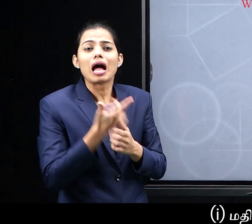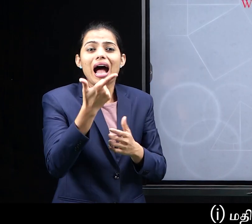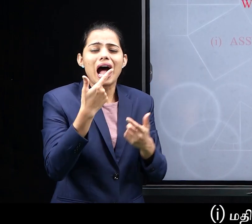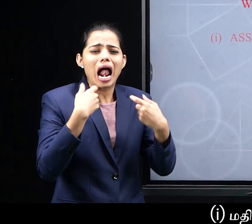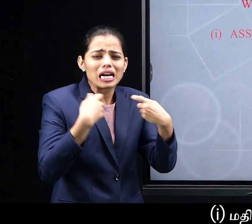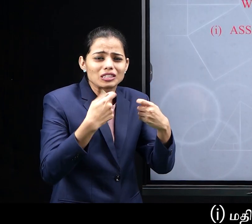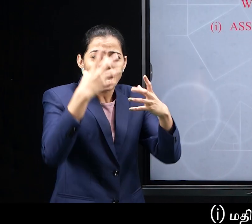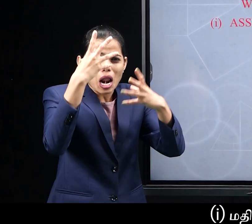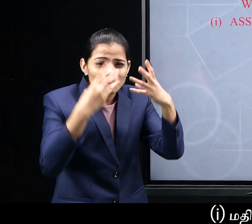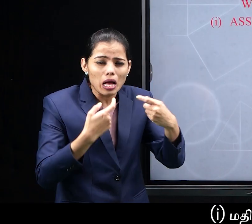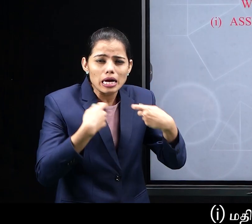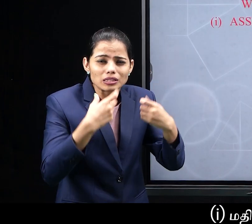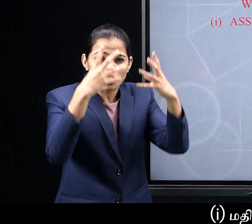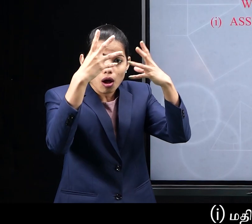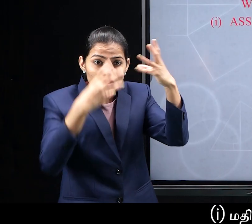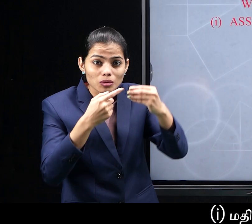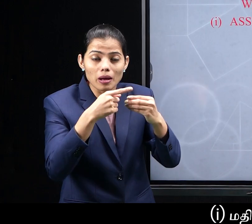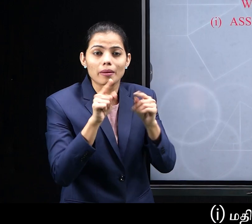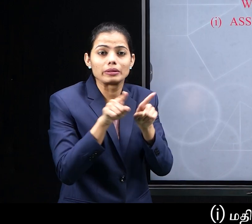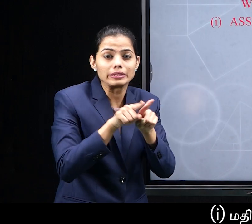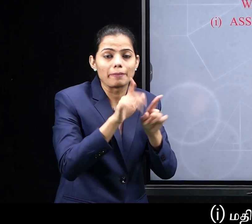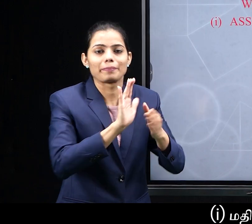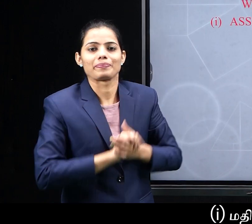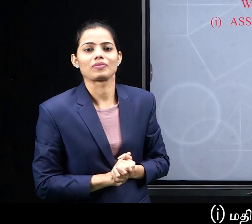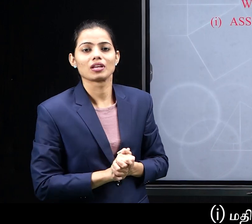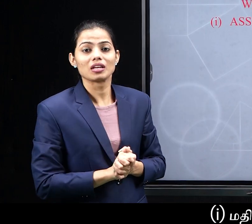1 மதிப்பீடு. வரிசை எண் 2 முதன்மை.